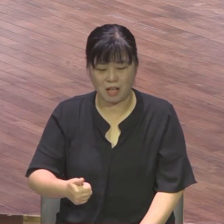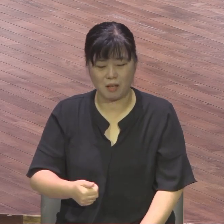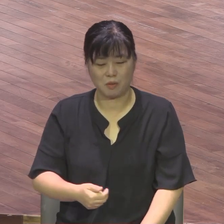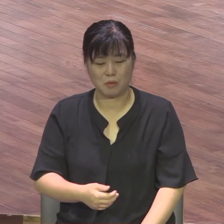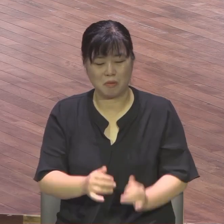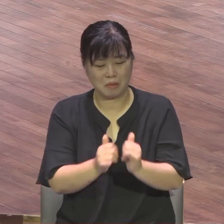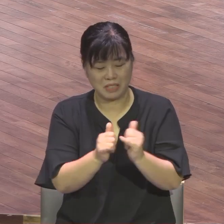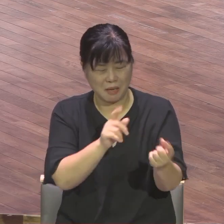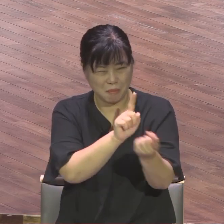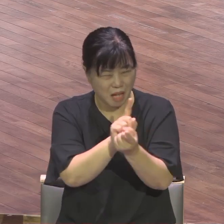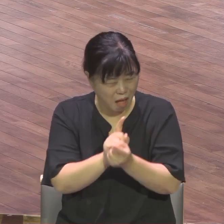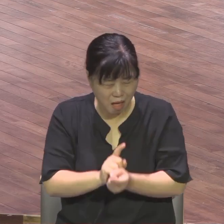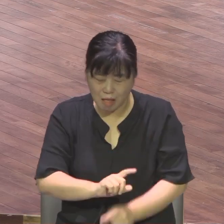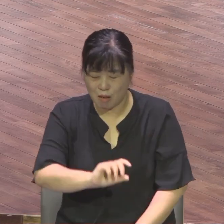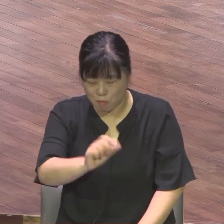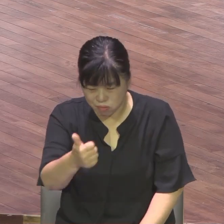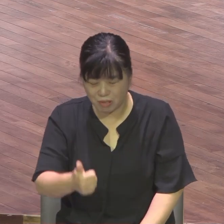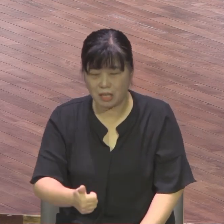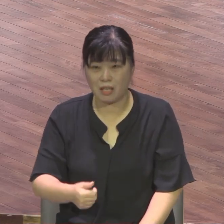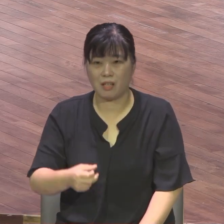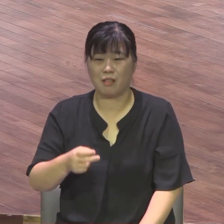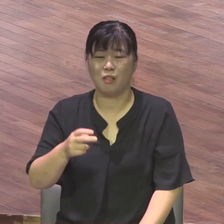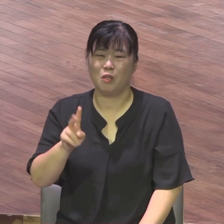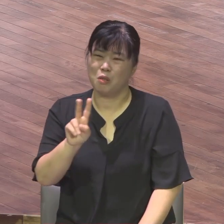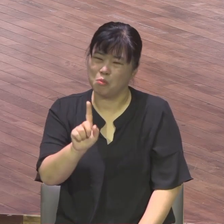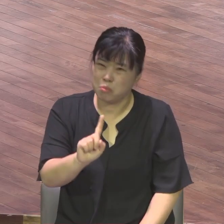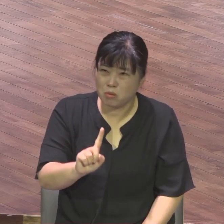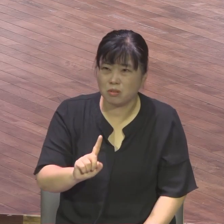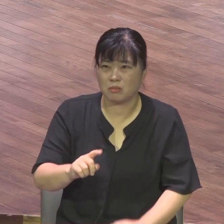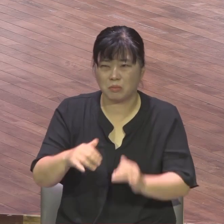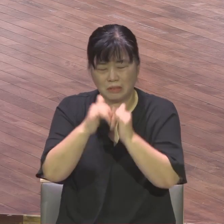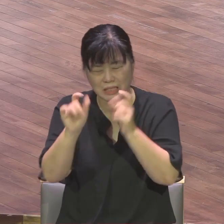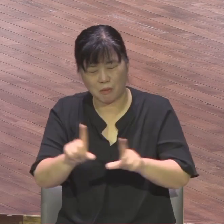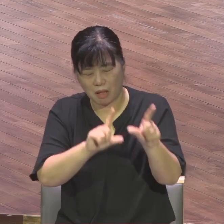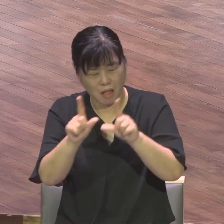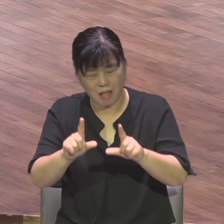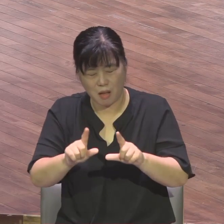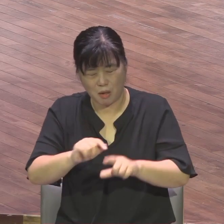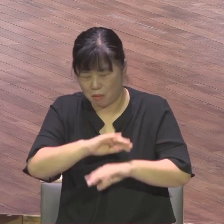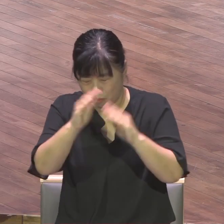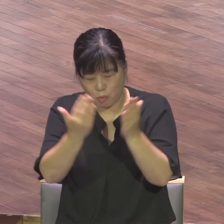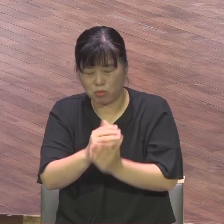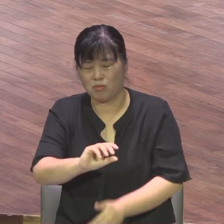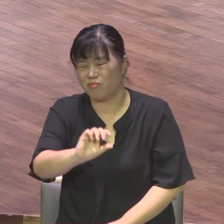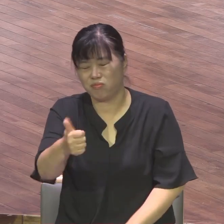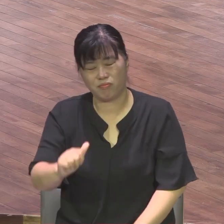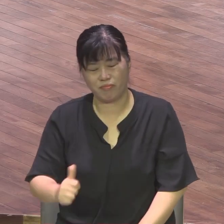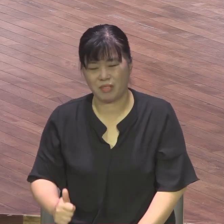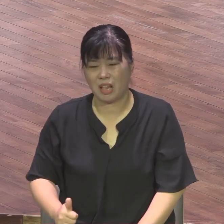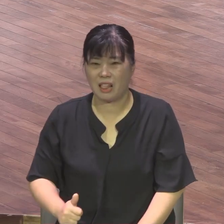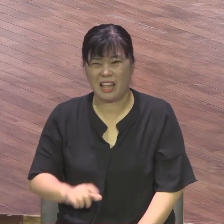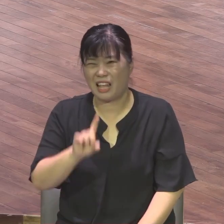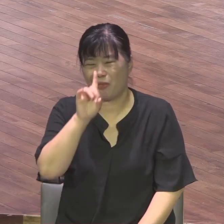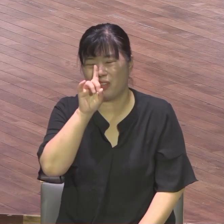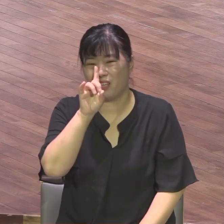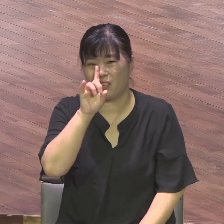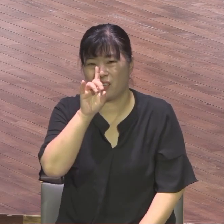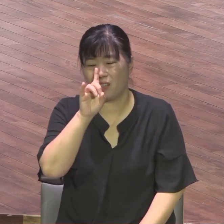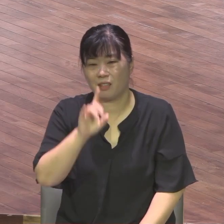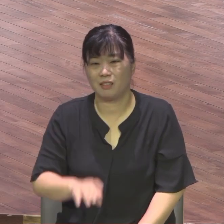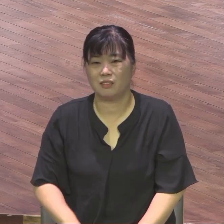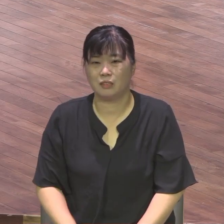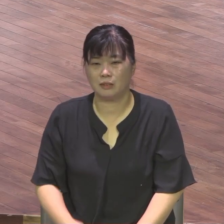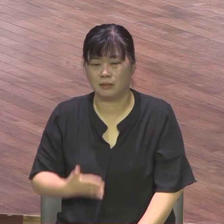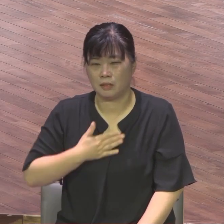그런 사람 전도 되겠어요? 그런 사람 성교 2, 3천, 5천 정도 아무 가지가 없어요. 자기 생각에